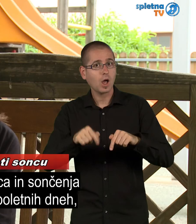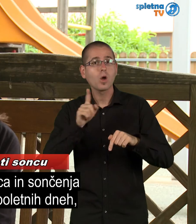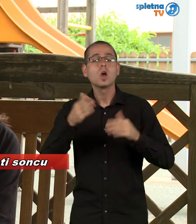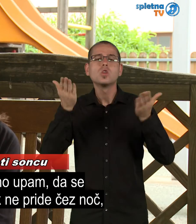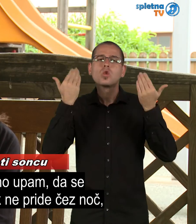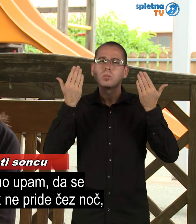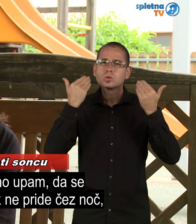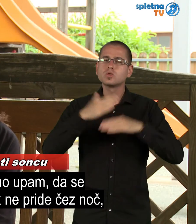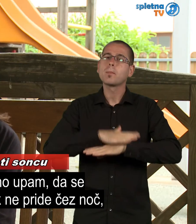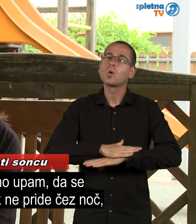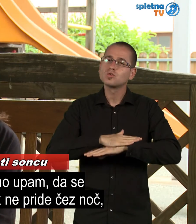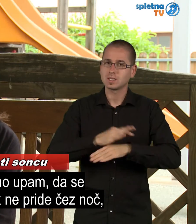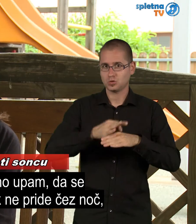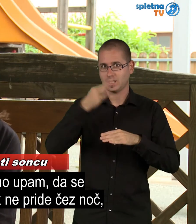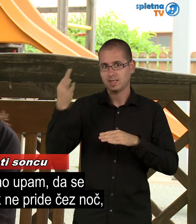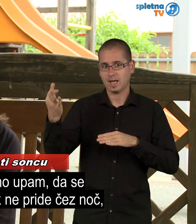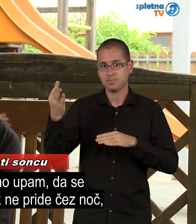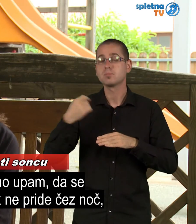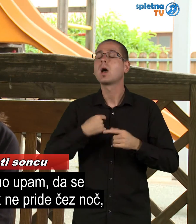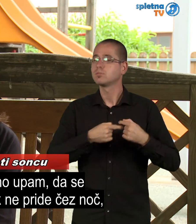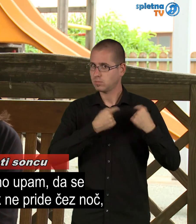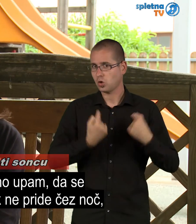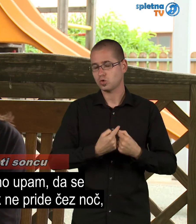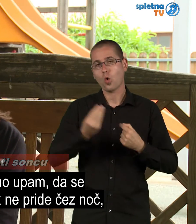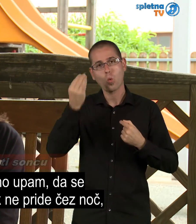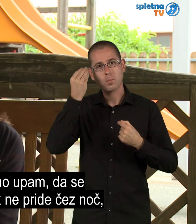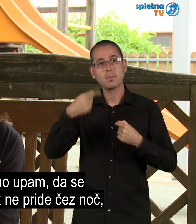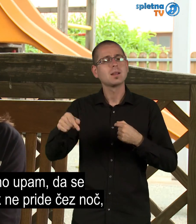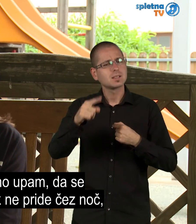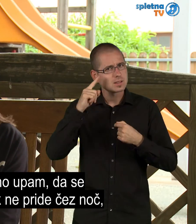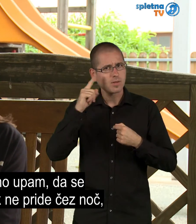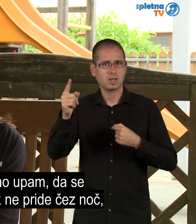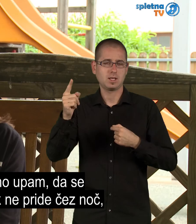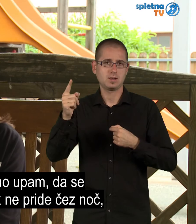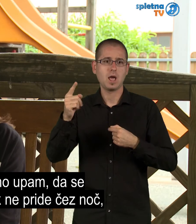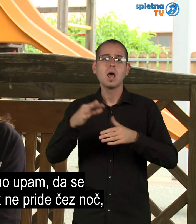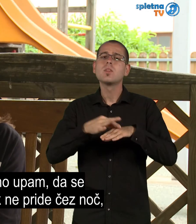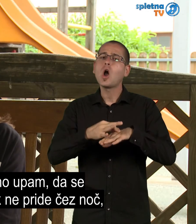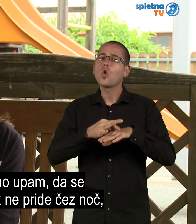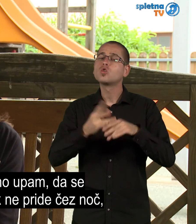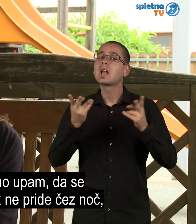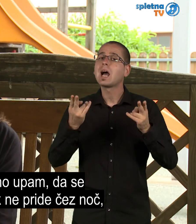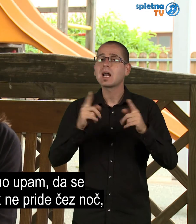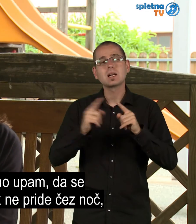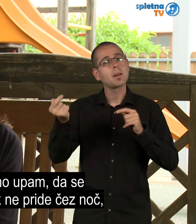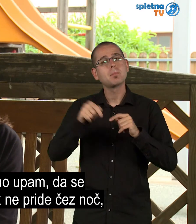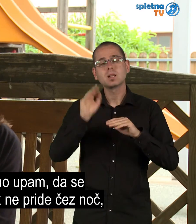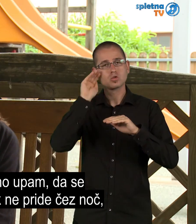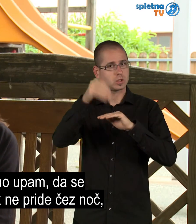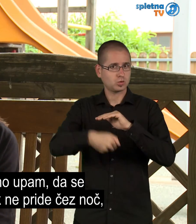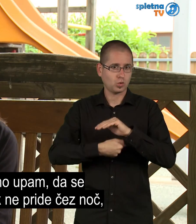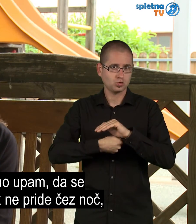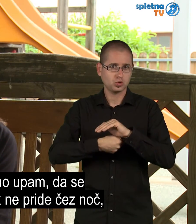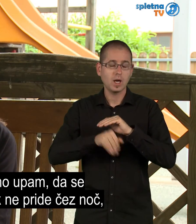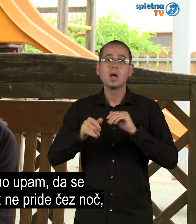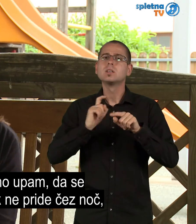dneh, ki prihajajo, in dopustniških, počitniških dneh, pa srčno upam, da se zavedate, da kožni rak ne